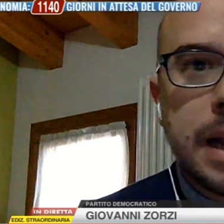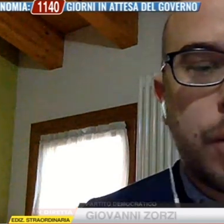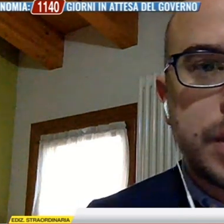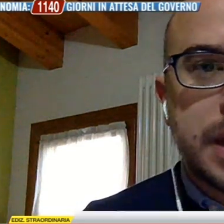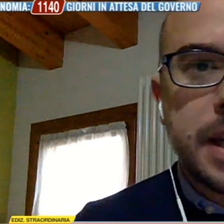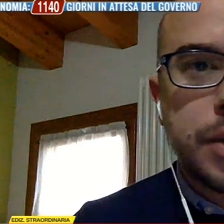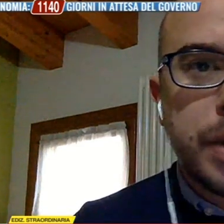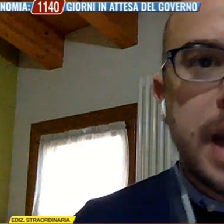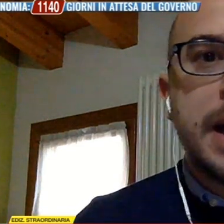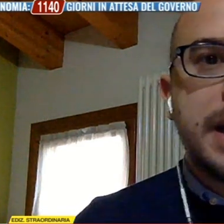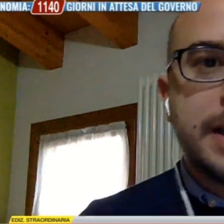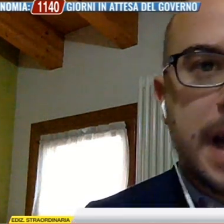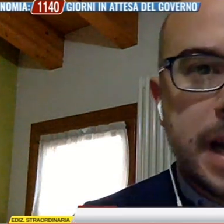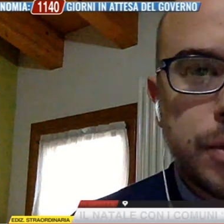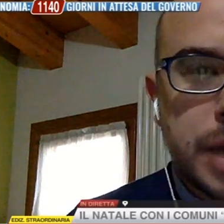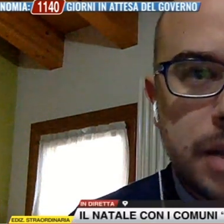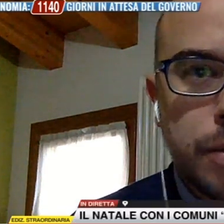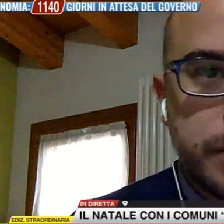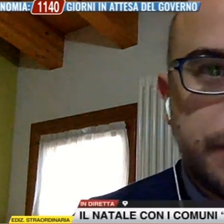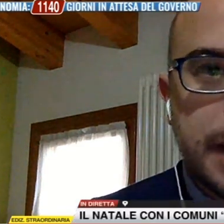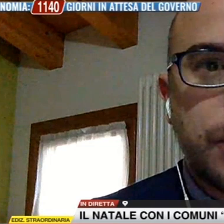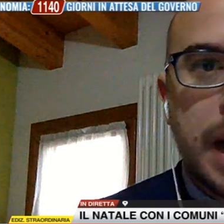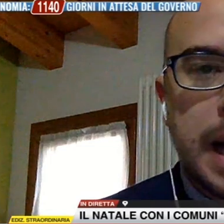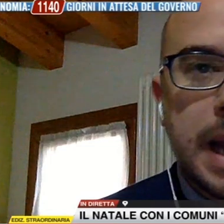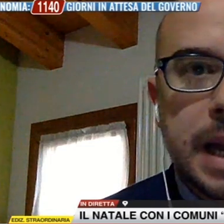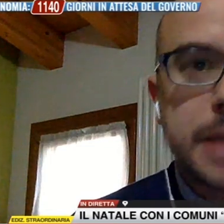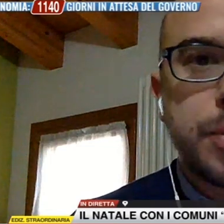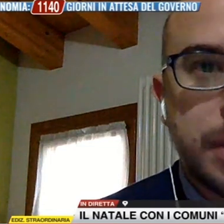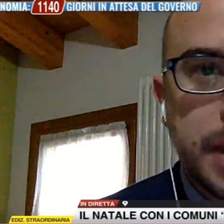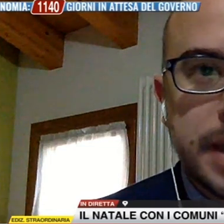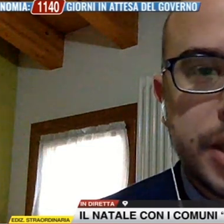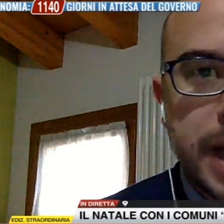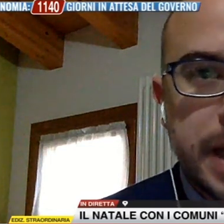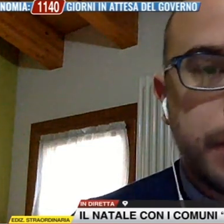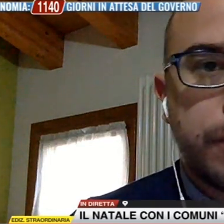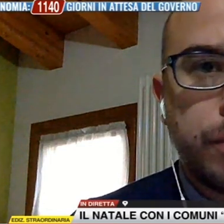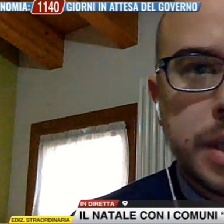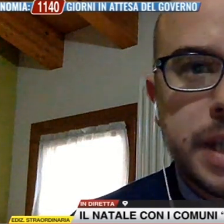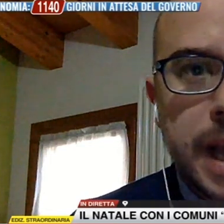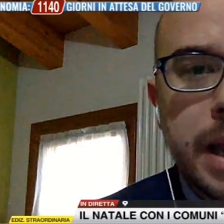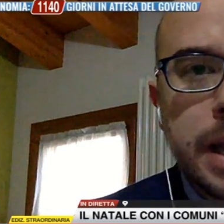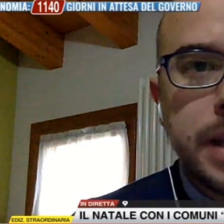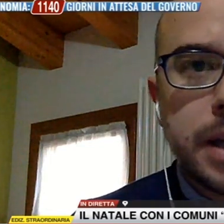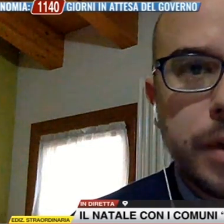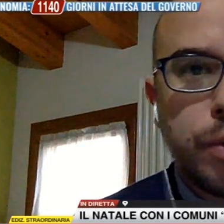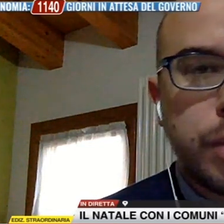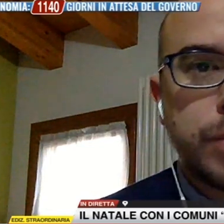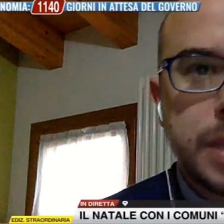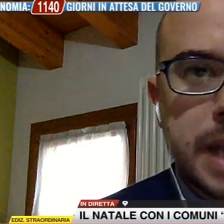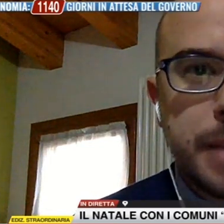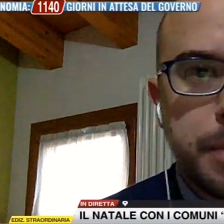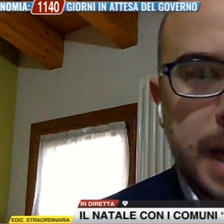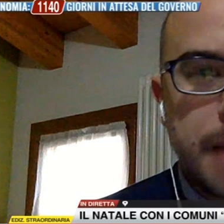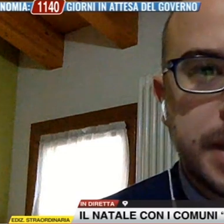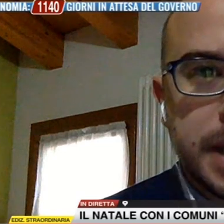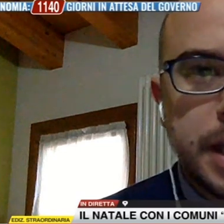la corsa delle regioni a dare allo Stato di fatto la responsabilità di scegliere. Per fortuna si è intervenuti con un